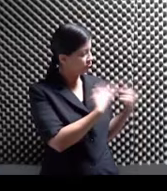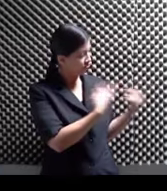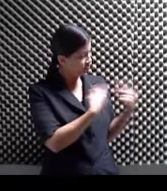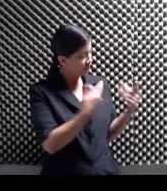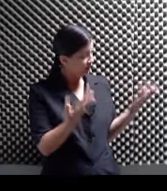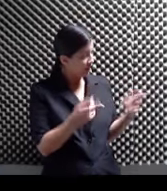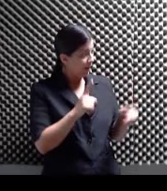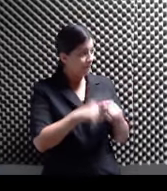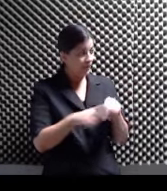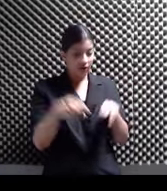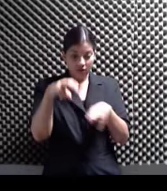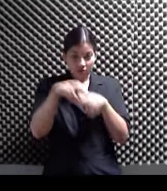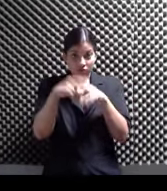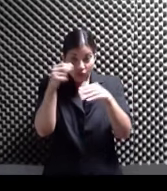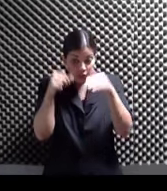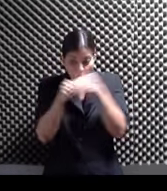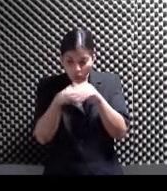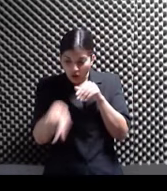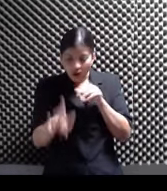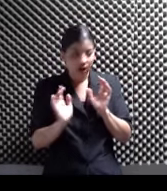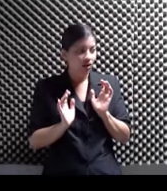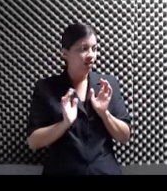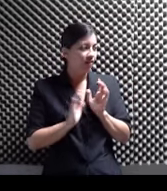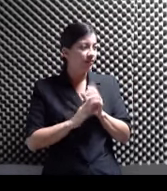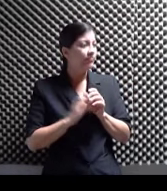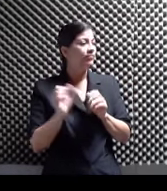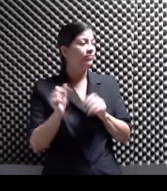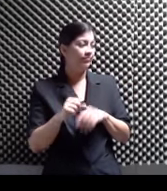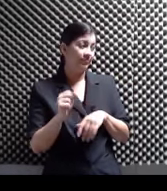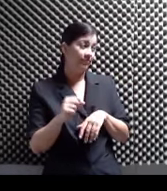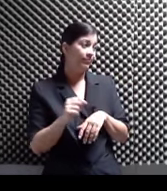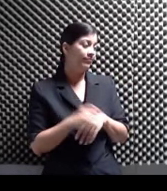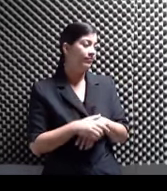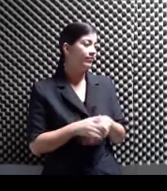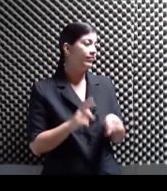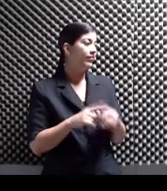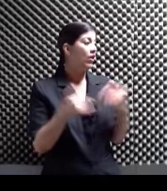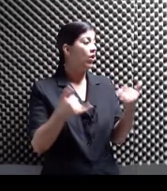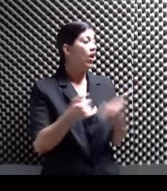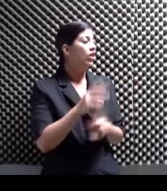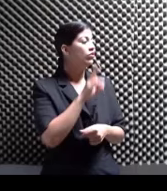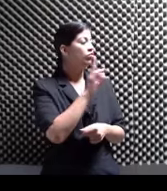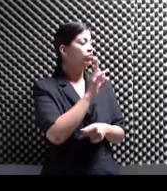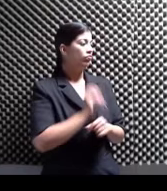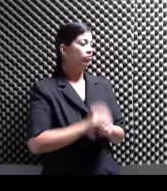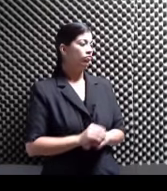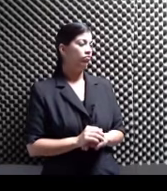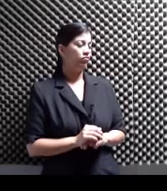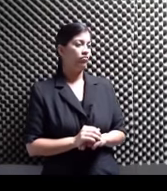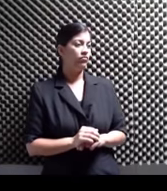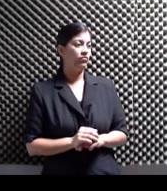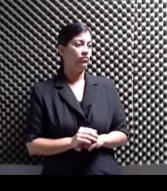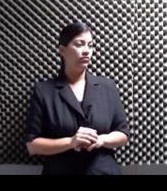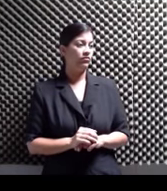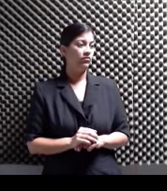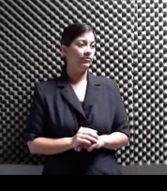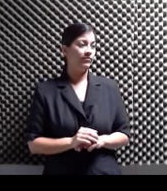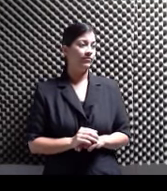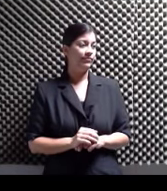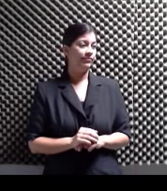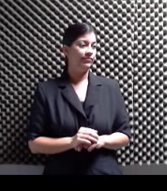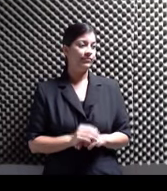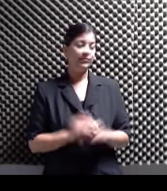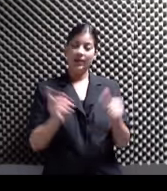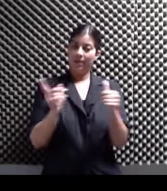pero... Sí, es como que allá, en la área callada. Pero tú tienes, tú traes dos. Tenemos dos. Pero primero, vámonos